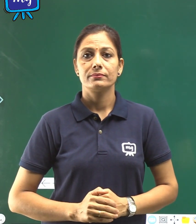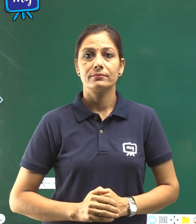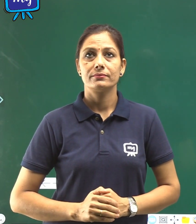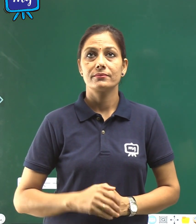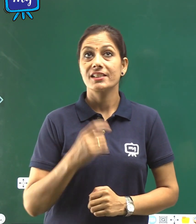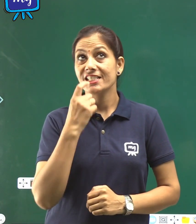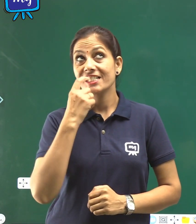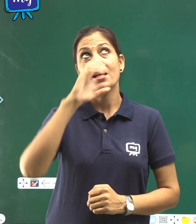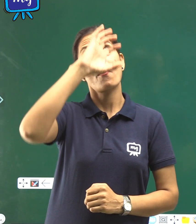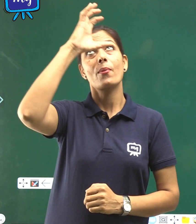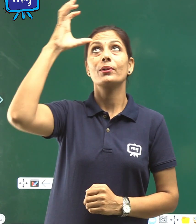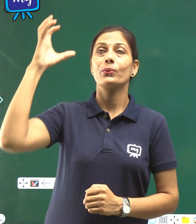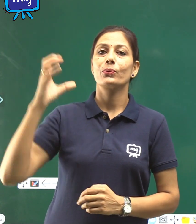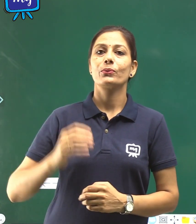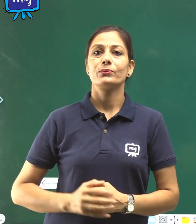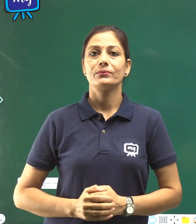बादलों को